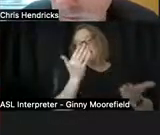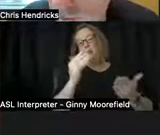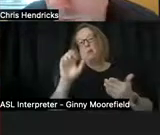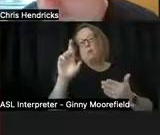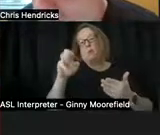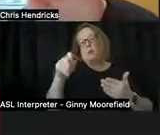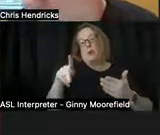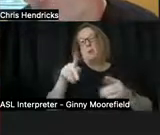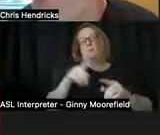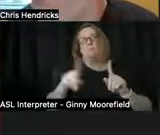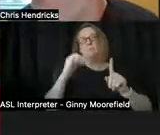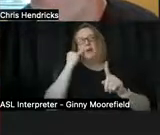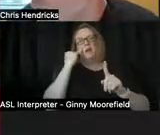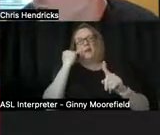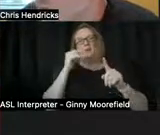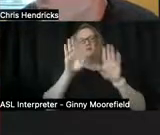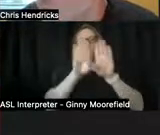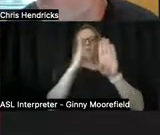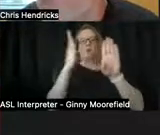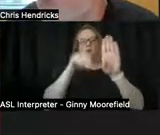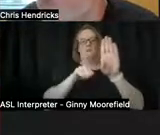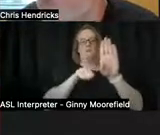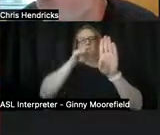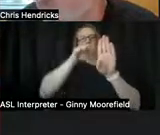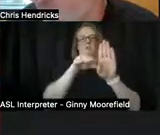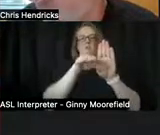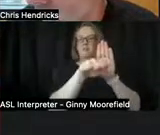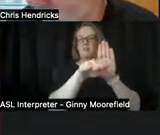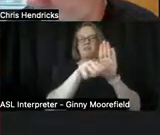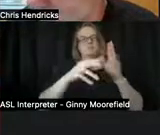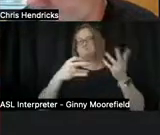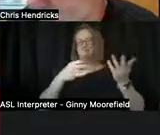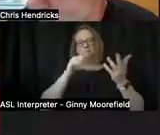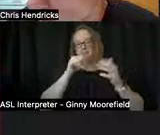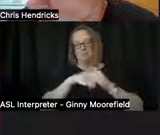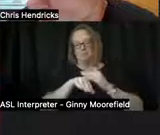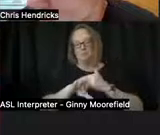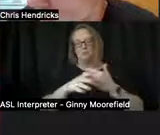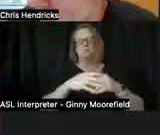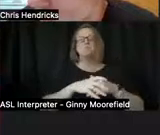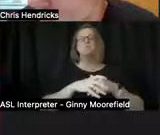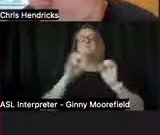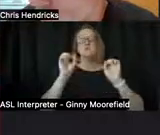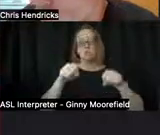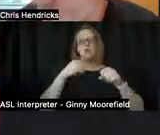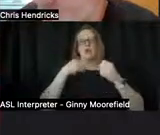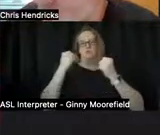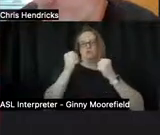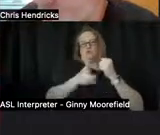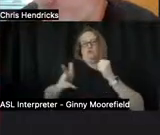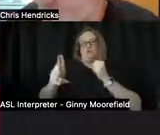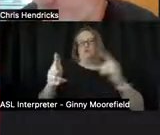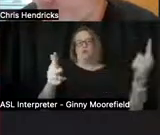hay como una elevación Entonces ese lugar no es completamente accesible uno tiene la opción de